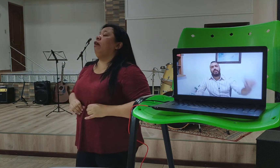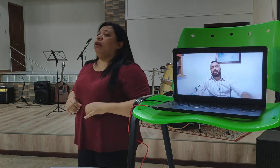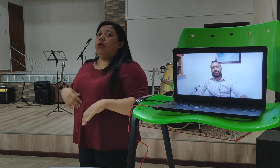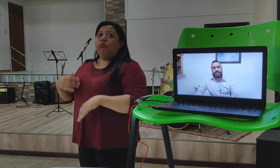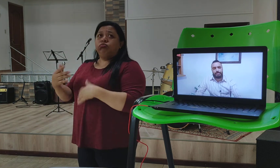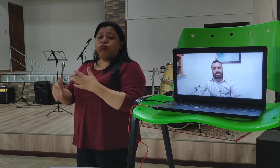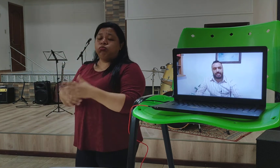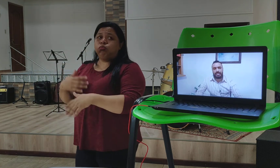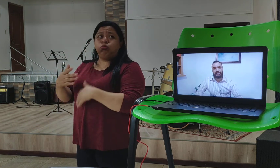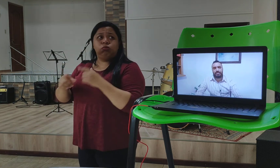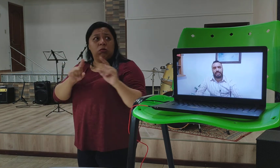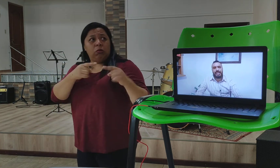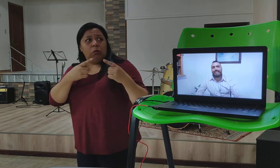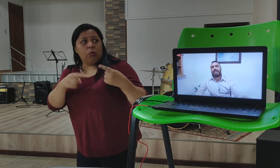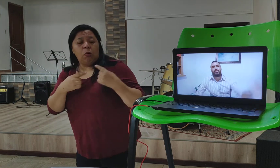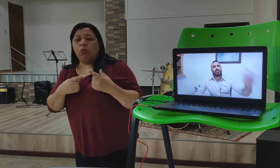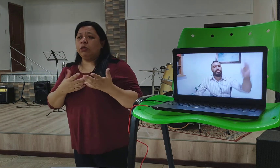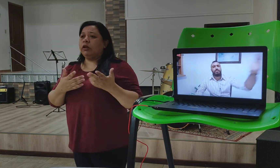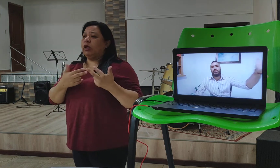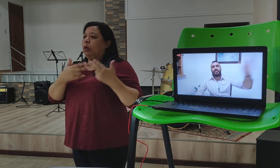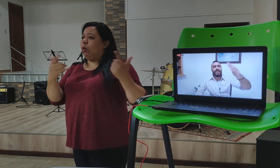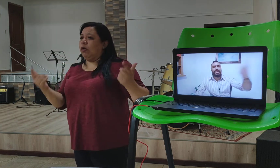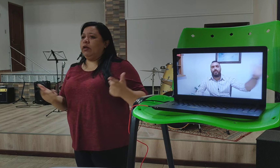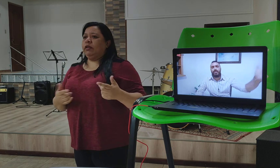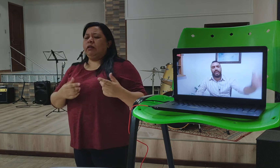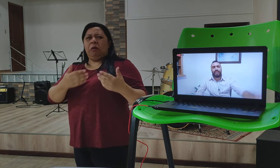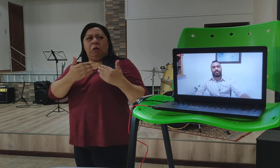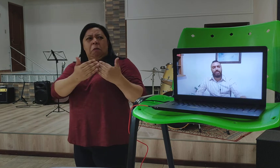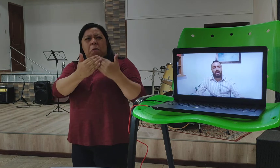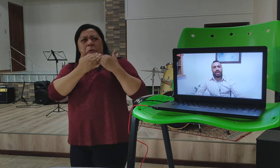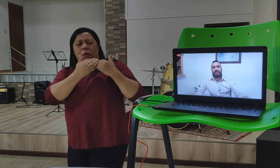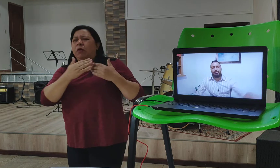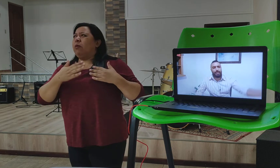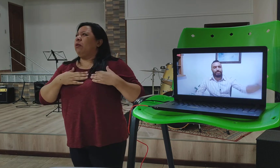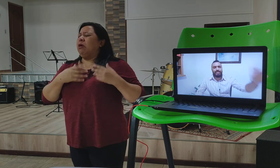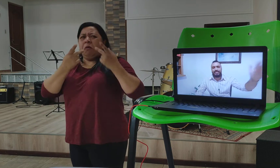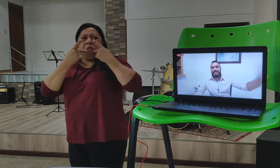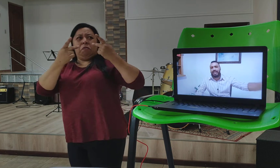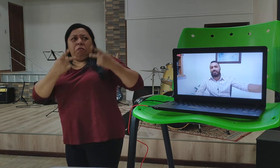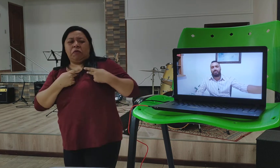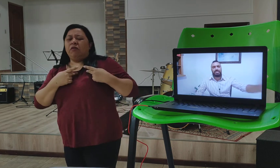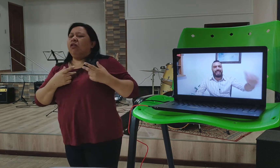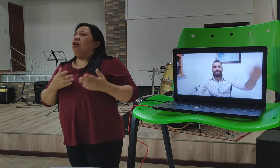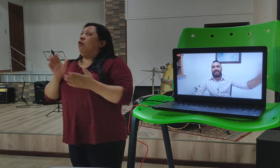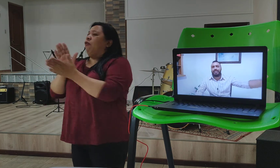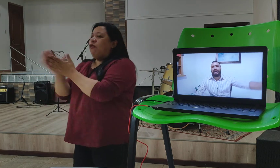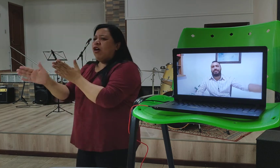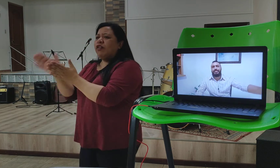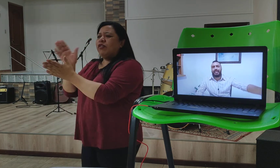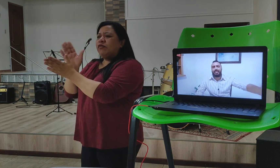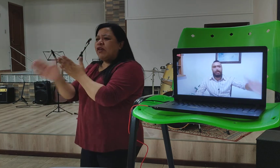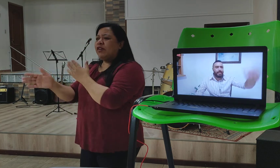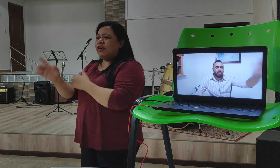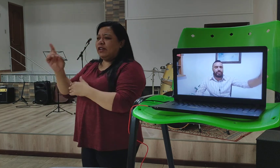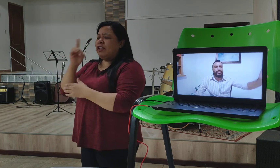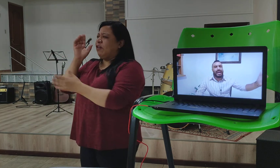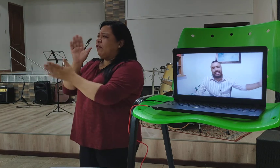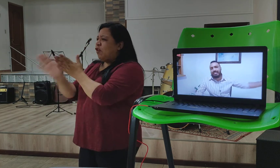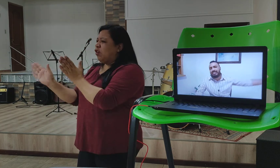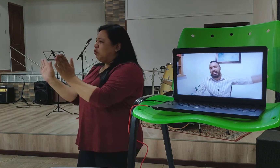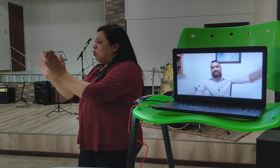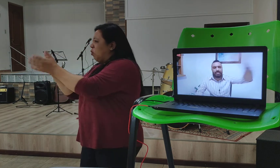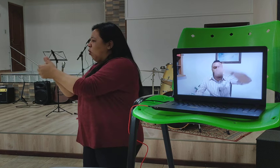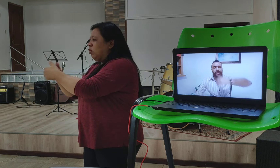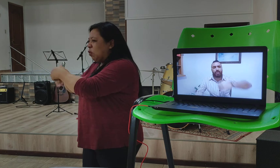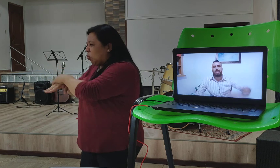quando, Senhor, eu vou ser perseguido? Até quando eu vou ter que ficar correndo pelo deserto, de caverna em caverna, pelos